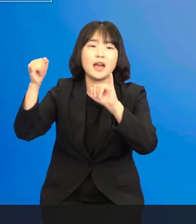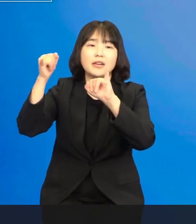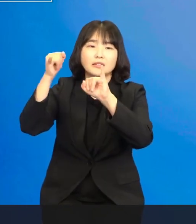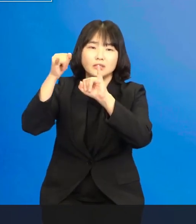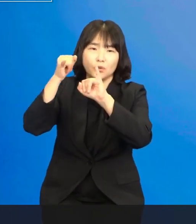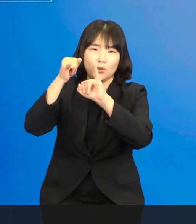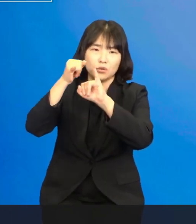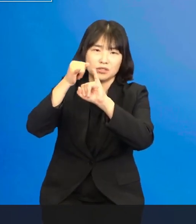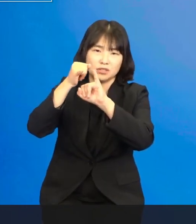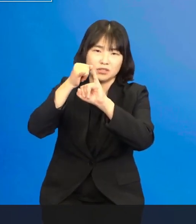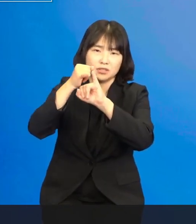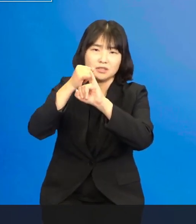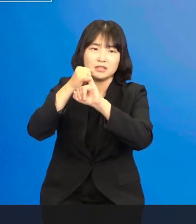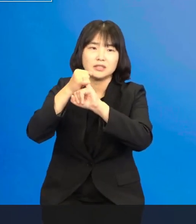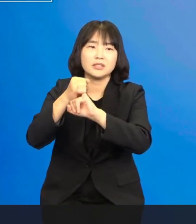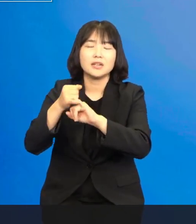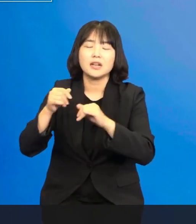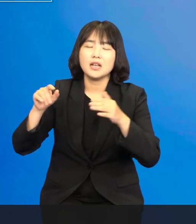주님의 약속이